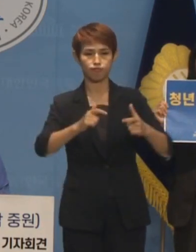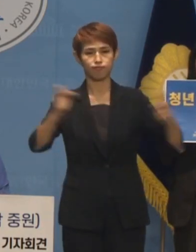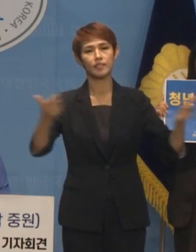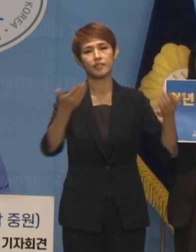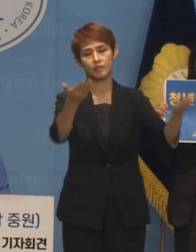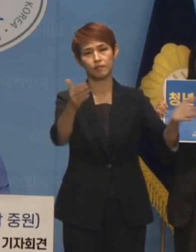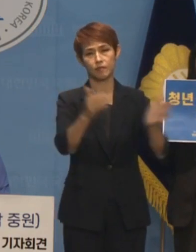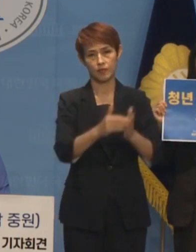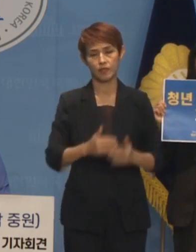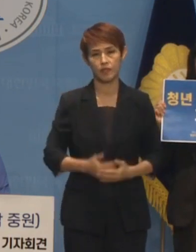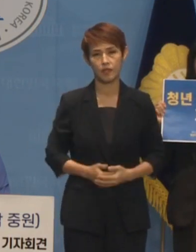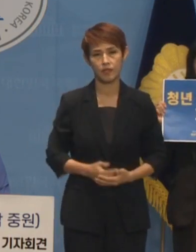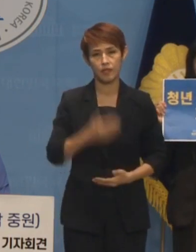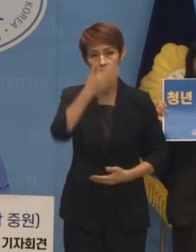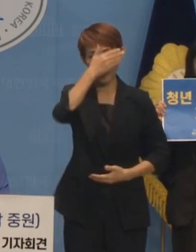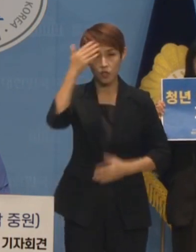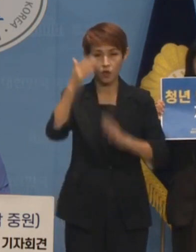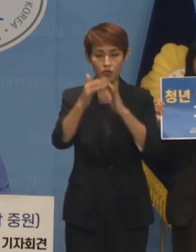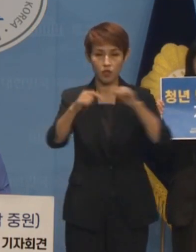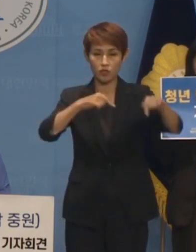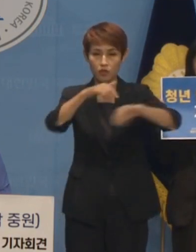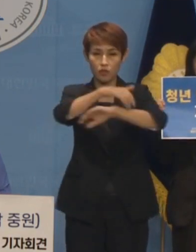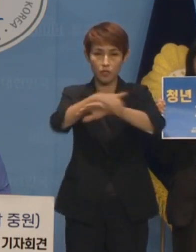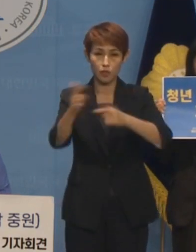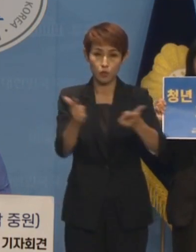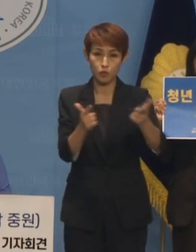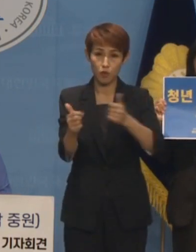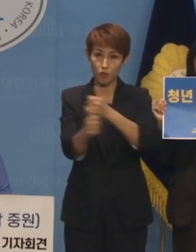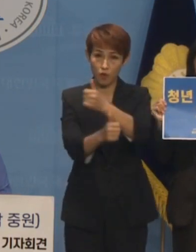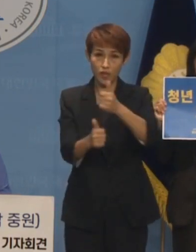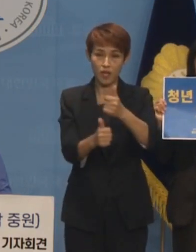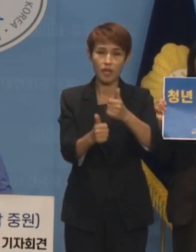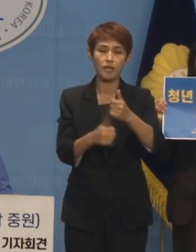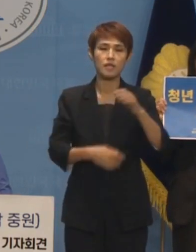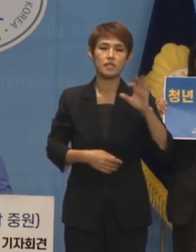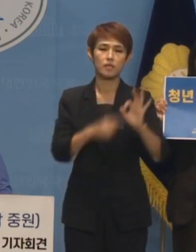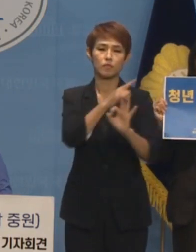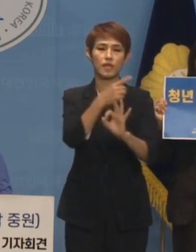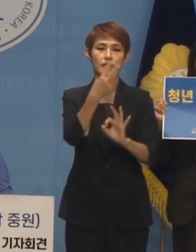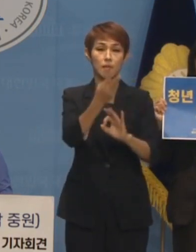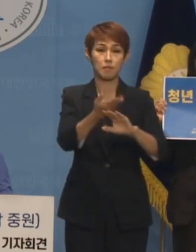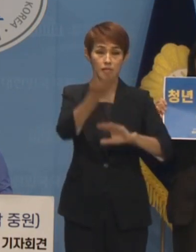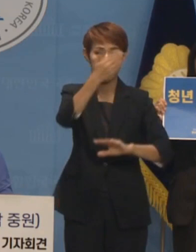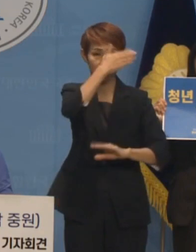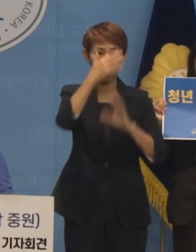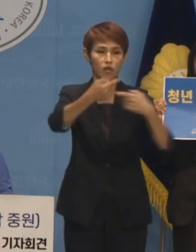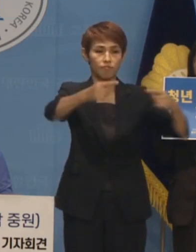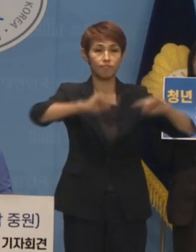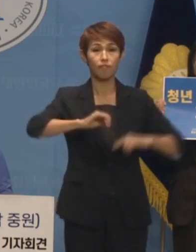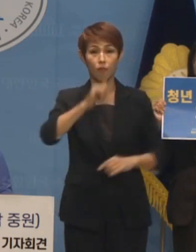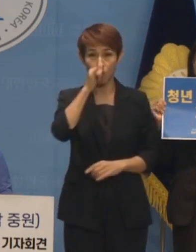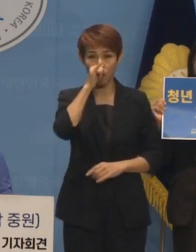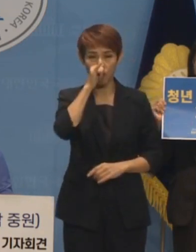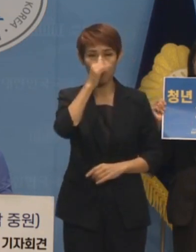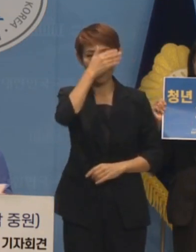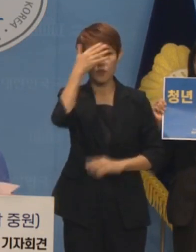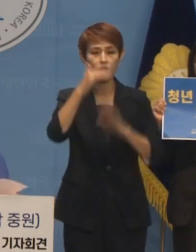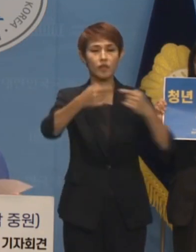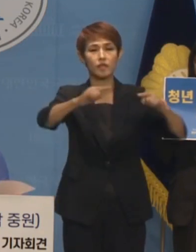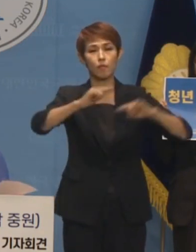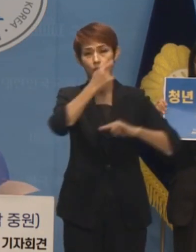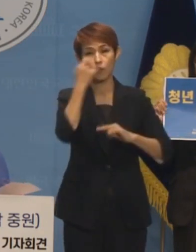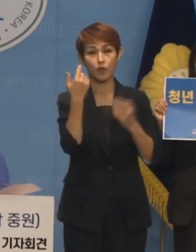국가의 청년정책조정위원회의 위원 비율을 10분의 3 이상이 되도록 하는 것은 청년의 참여 보장